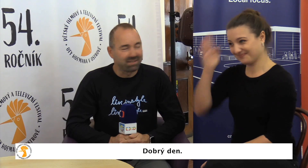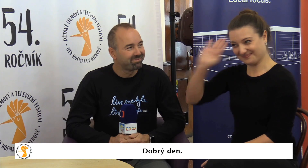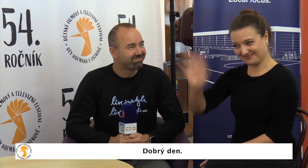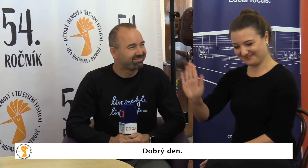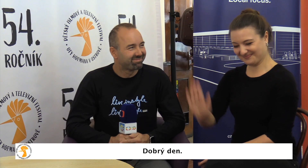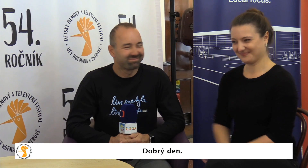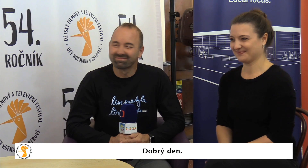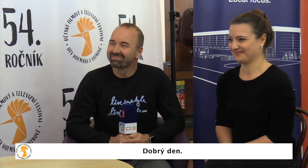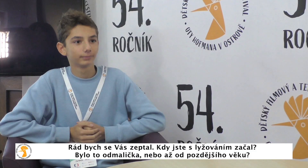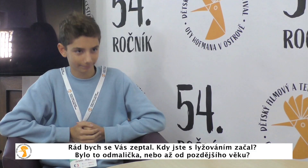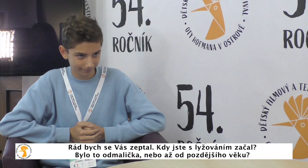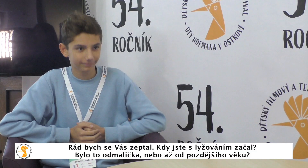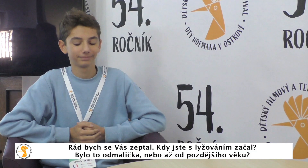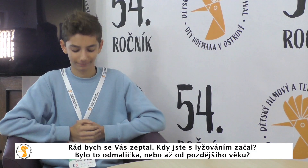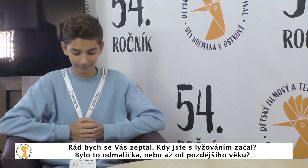Dobrý den.